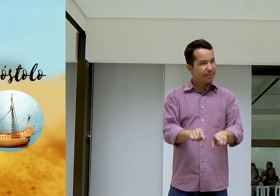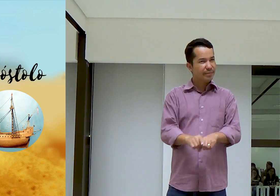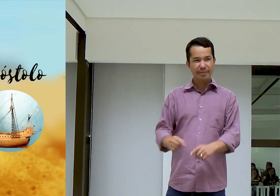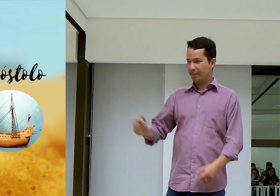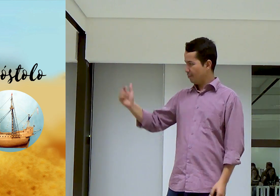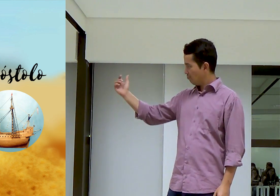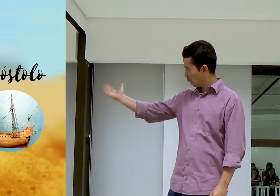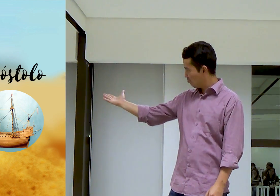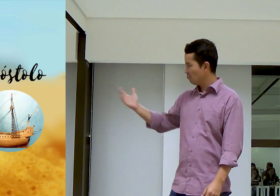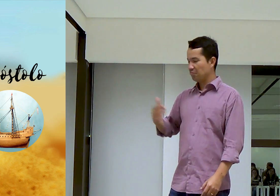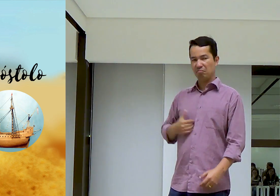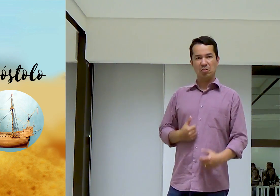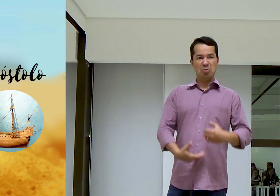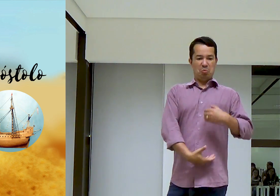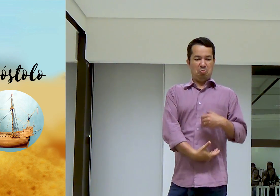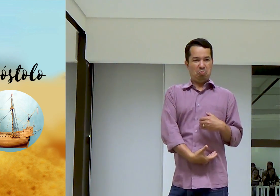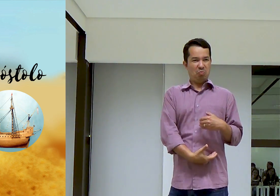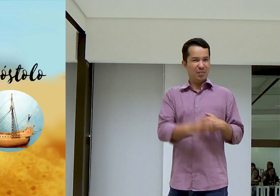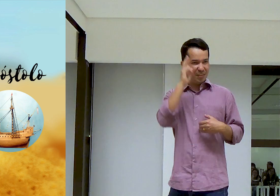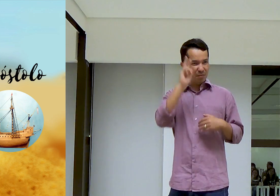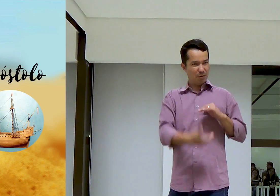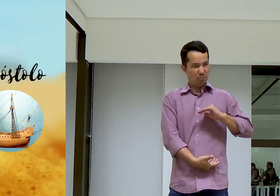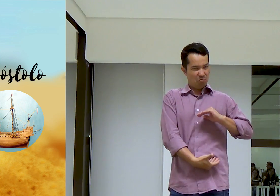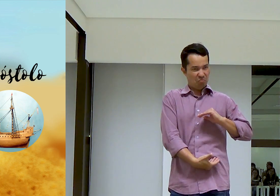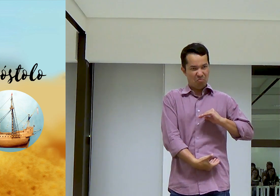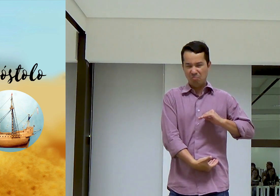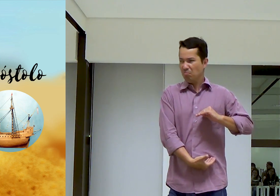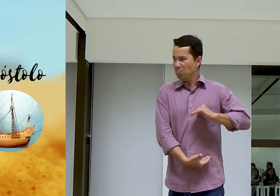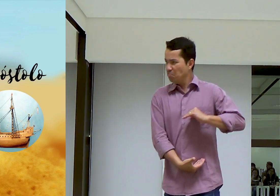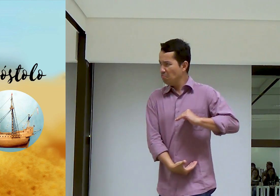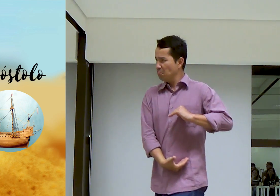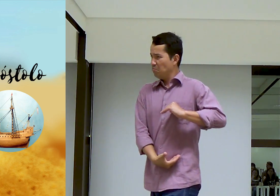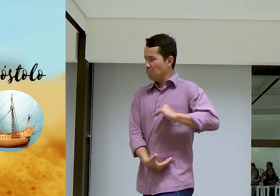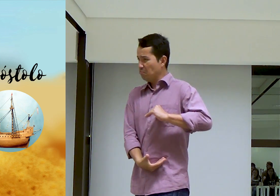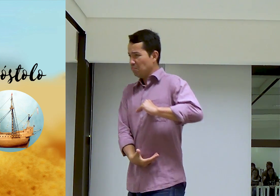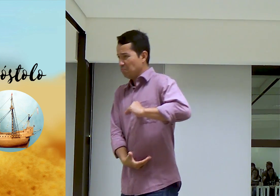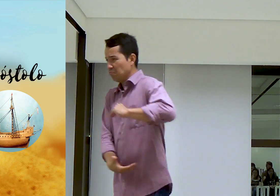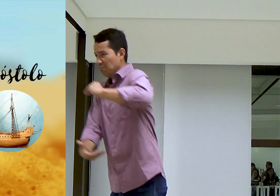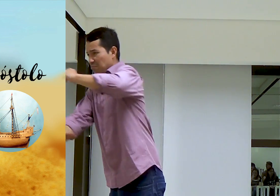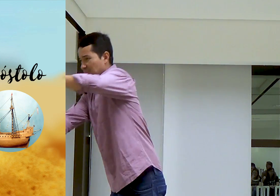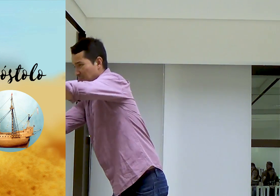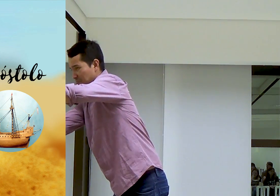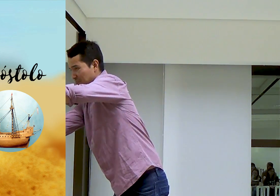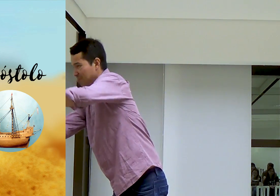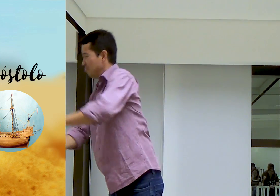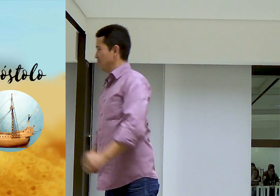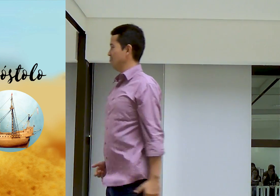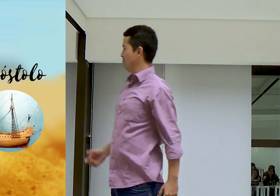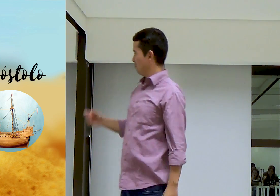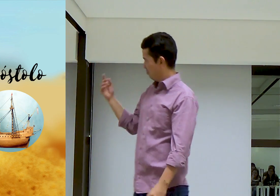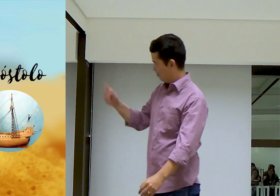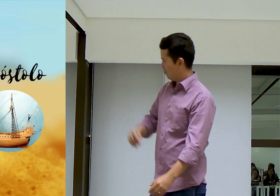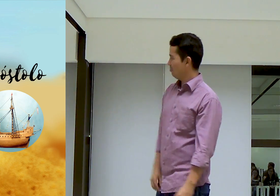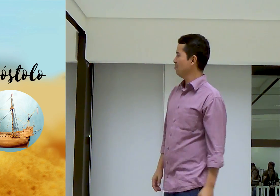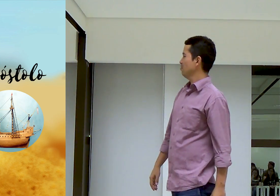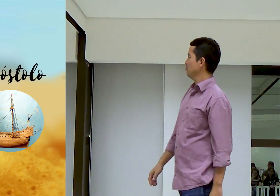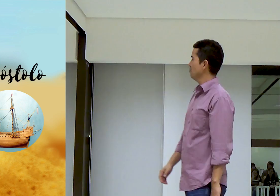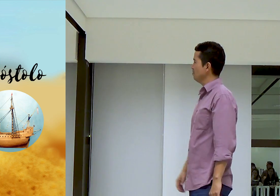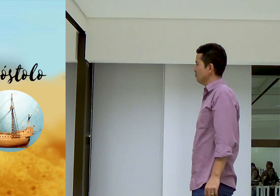Então, o apóstolo também, tá vendo ali, ó? Ele vai e ele entrega esse tesouro. Pode